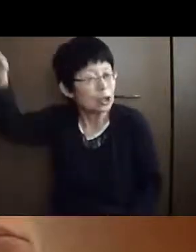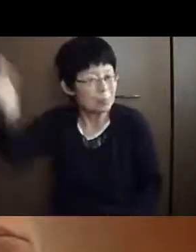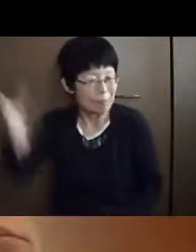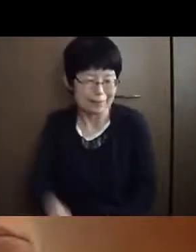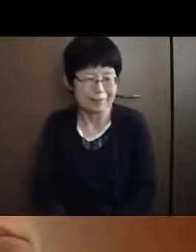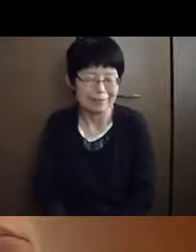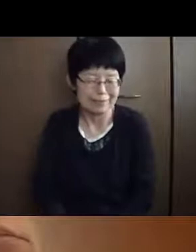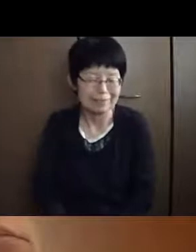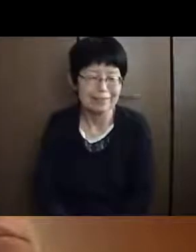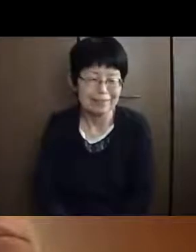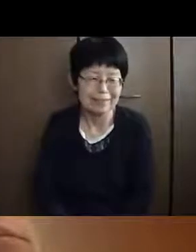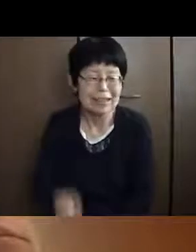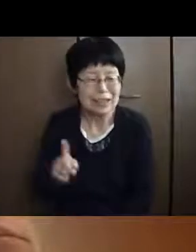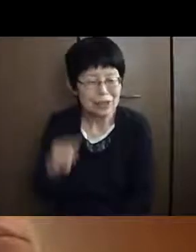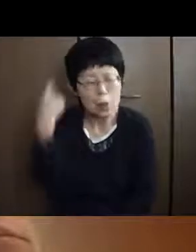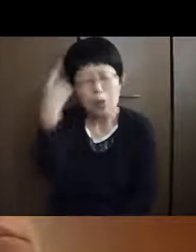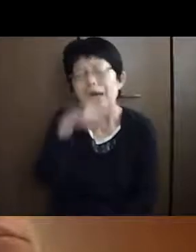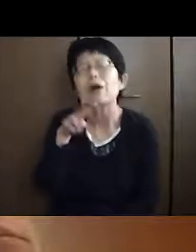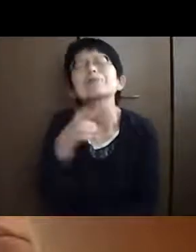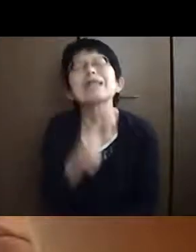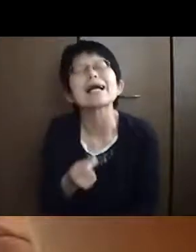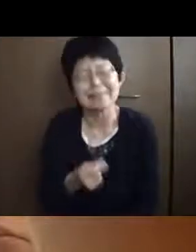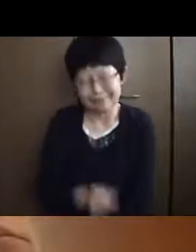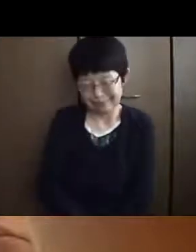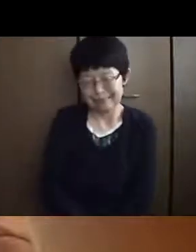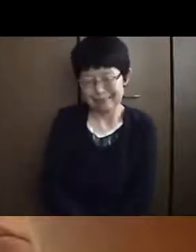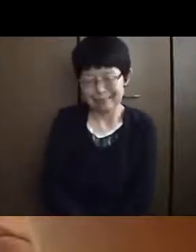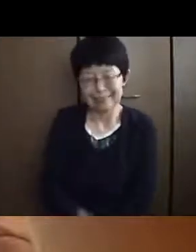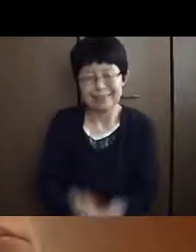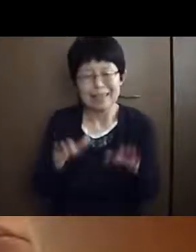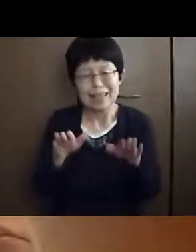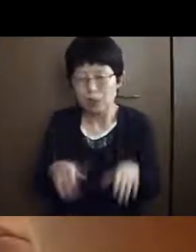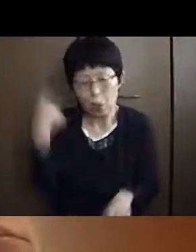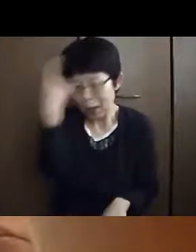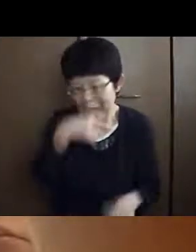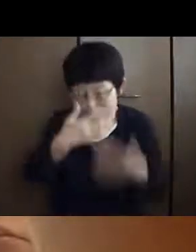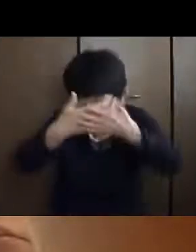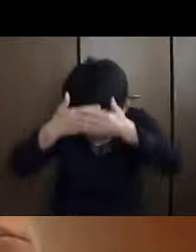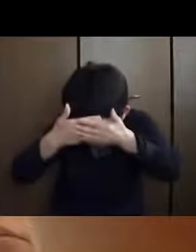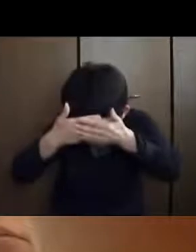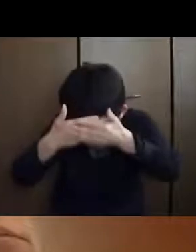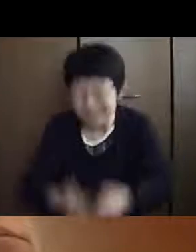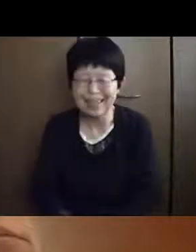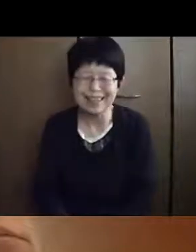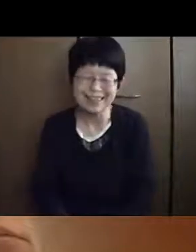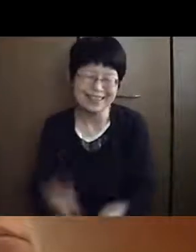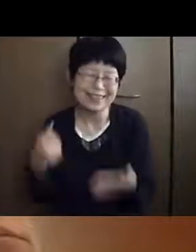ね、顔を見たくなっちゃいますけど、今日はお顔なしということで、そんなに優しくはないと思い